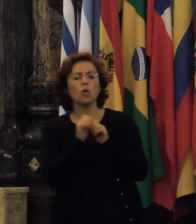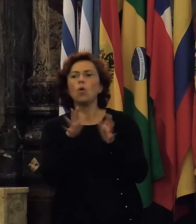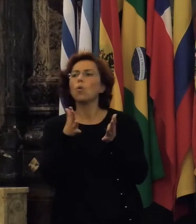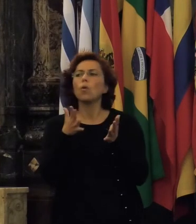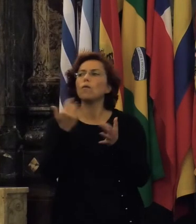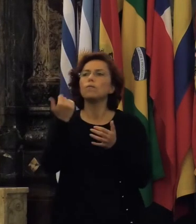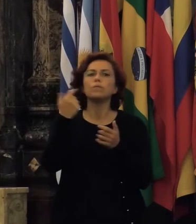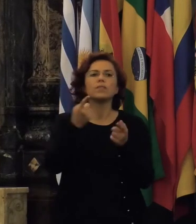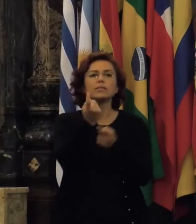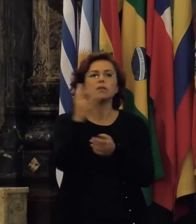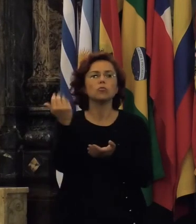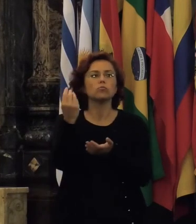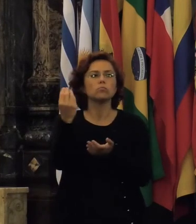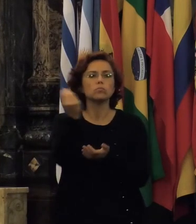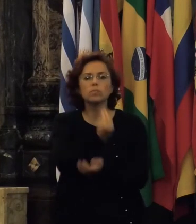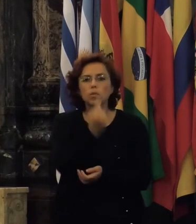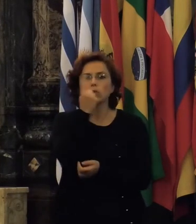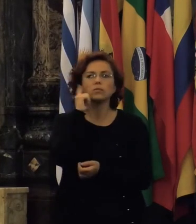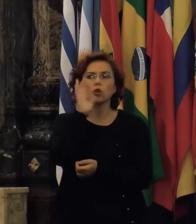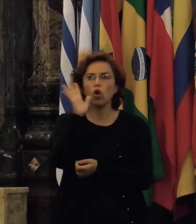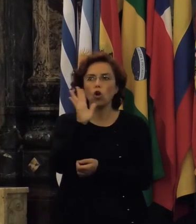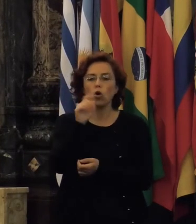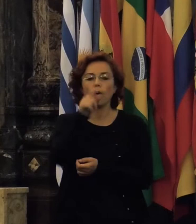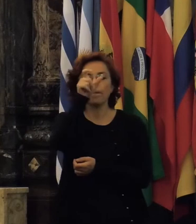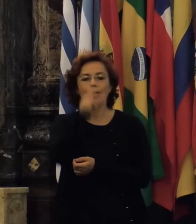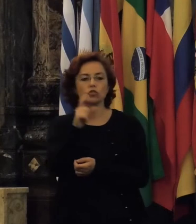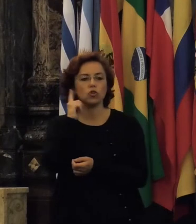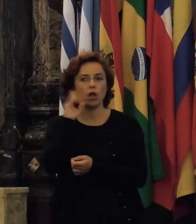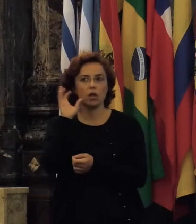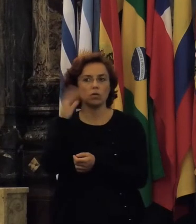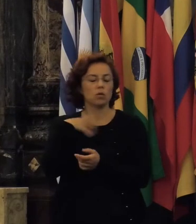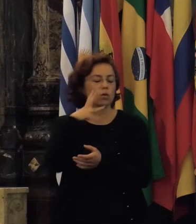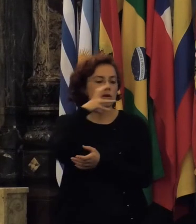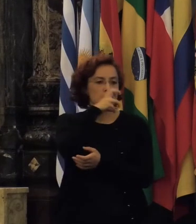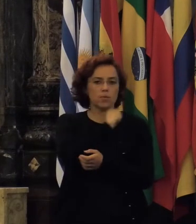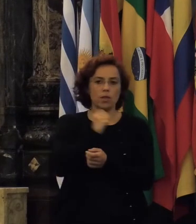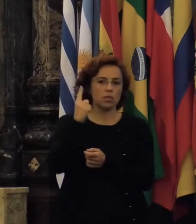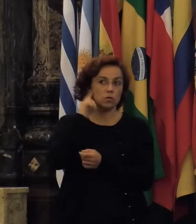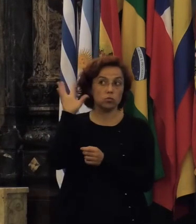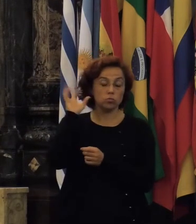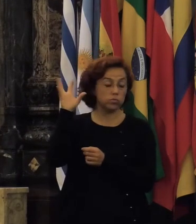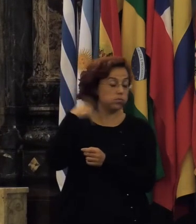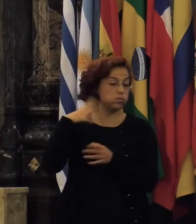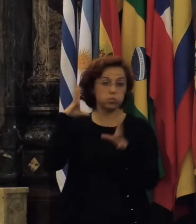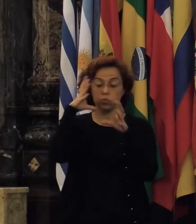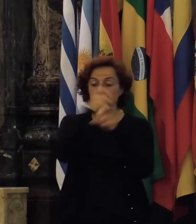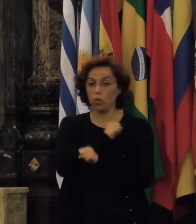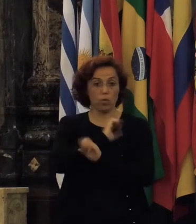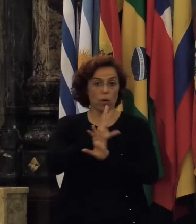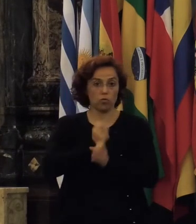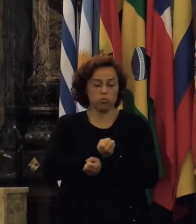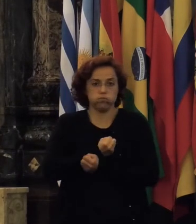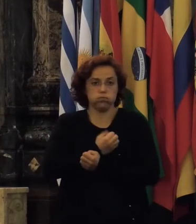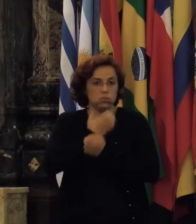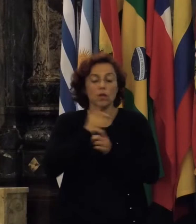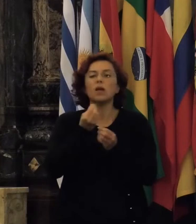psicólogo? En general, cuando el que escucha no lo puede soportar, no puede soportar aquello que está escuchando. Es decir, ¿qué se le pide